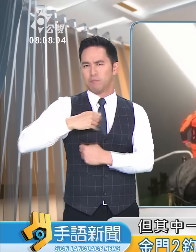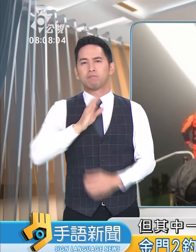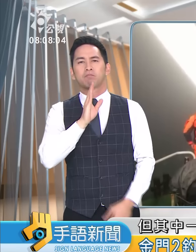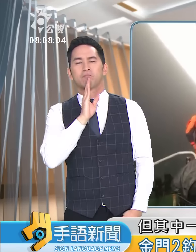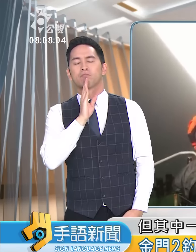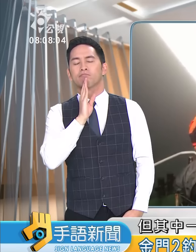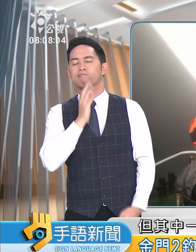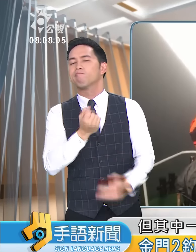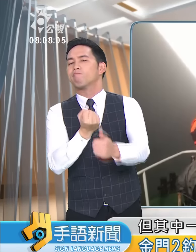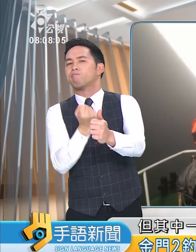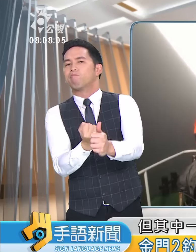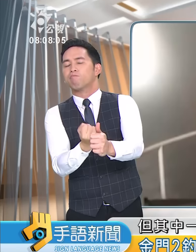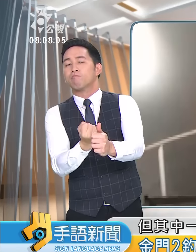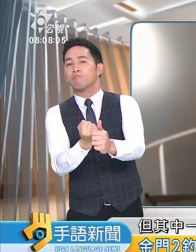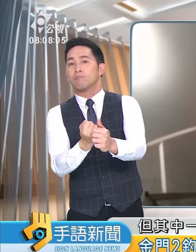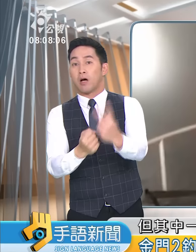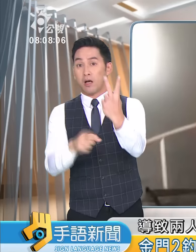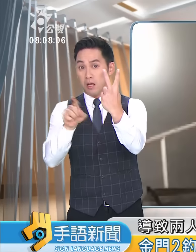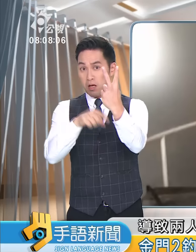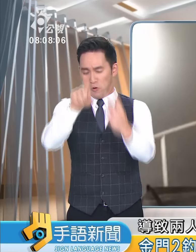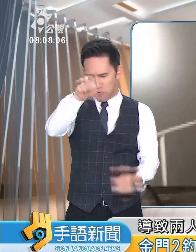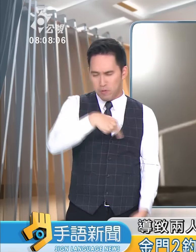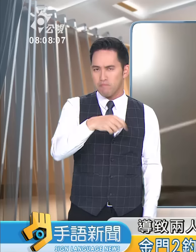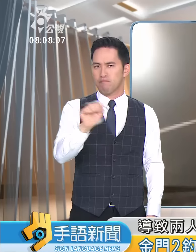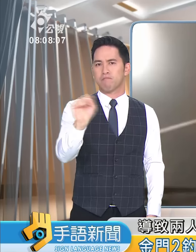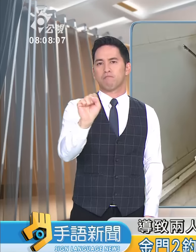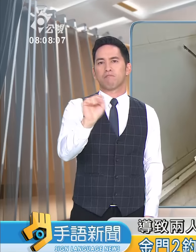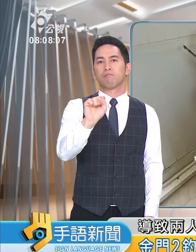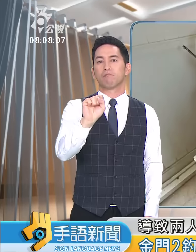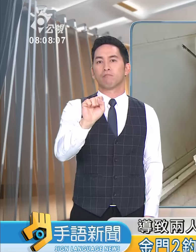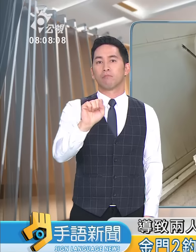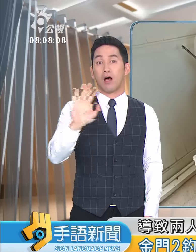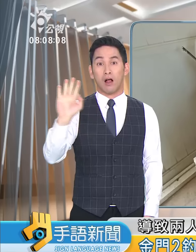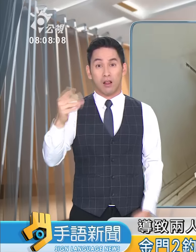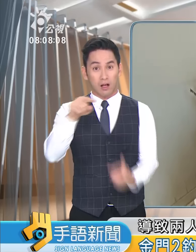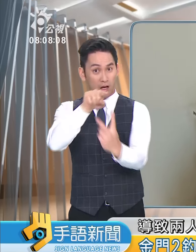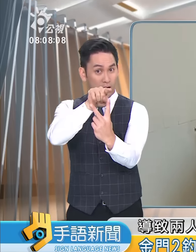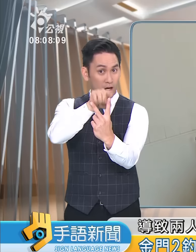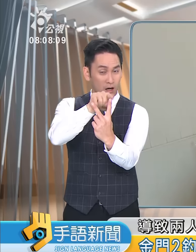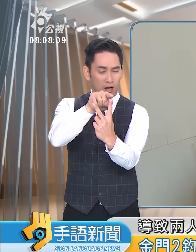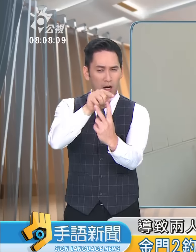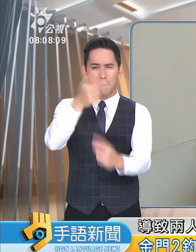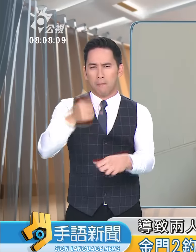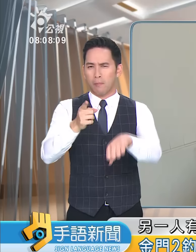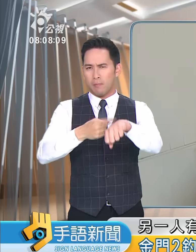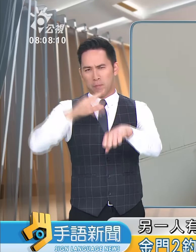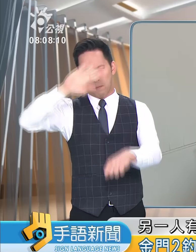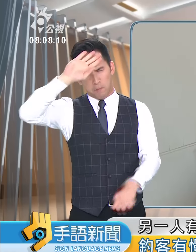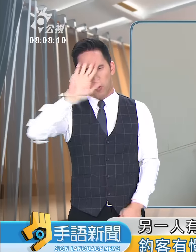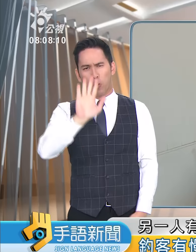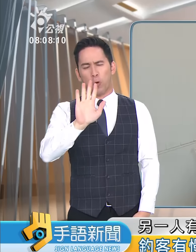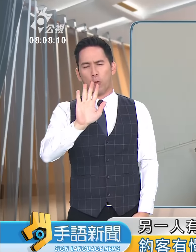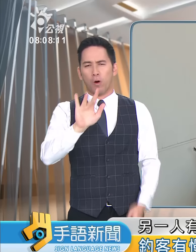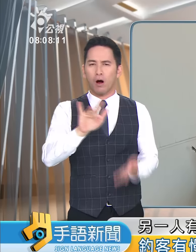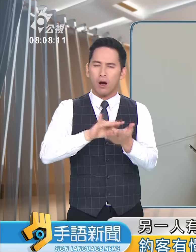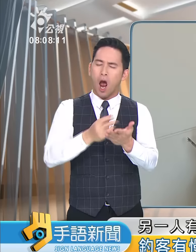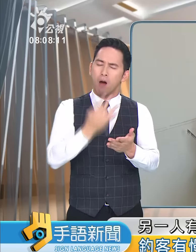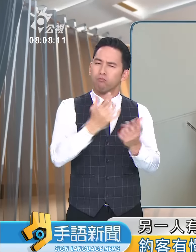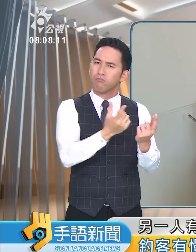役军人身份，导致2人现在还留置在中国。另一人有慢性病，需要定